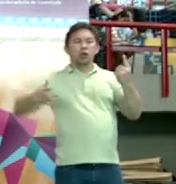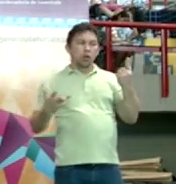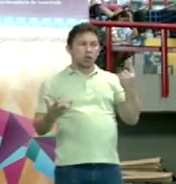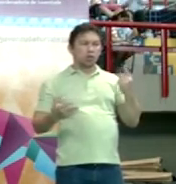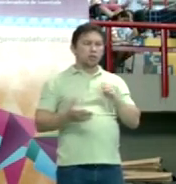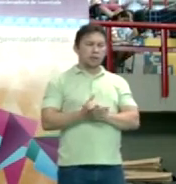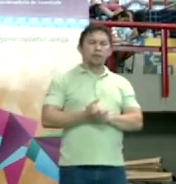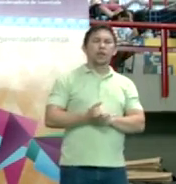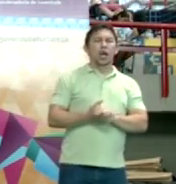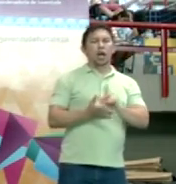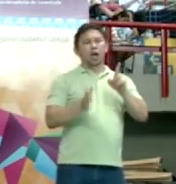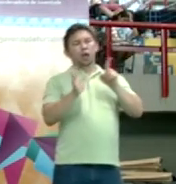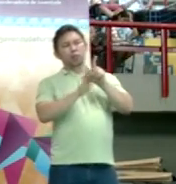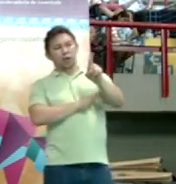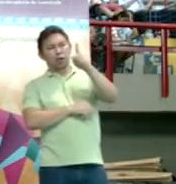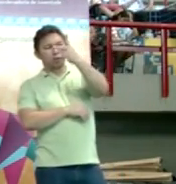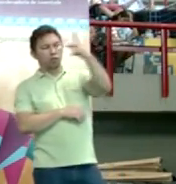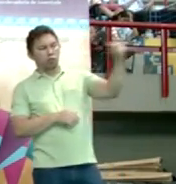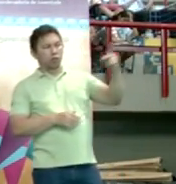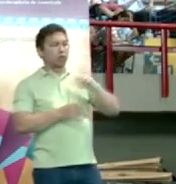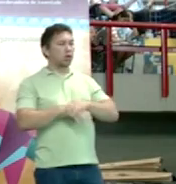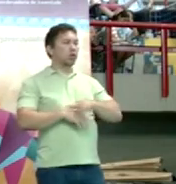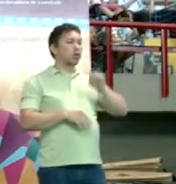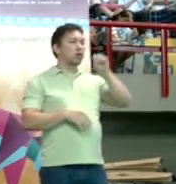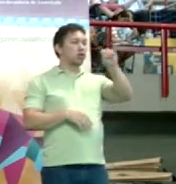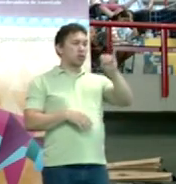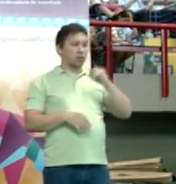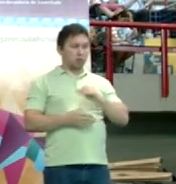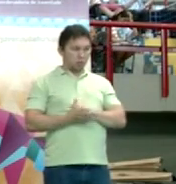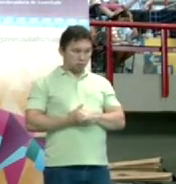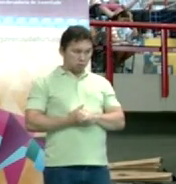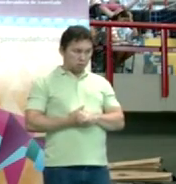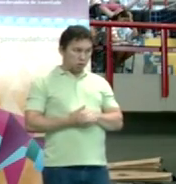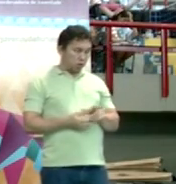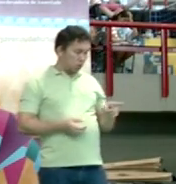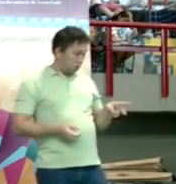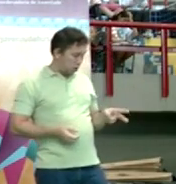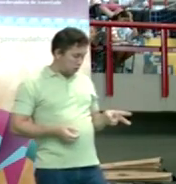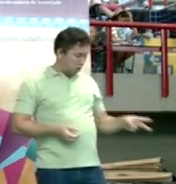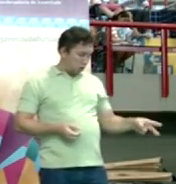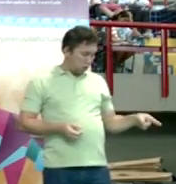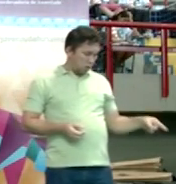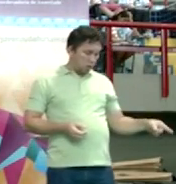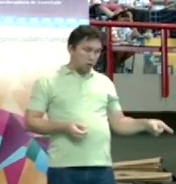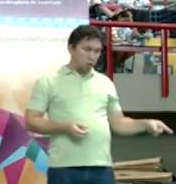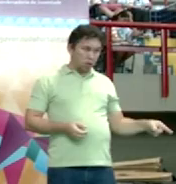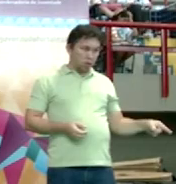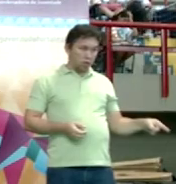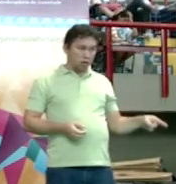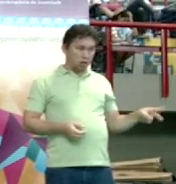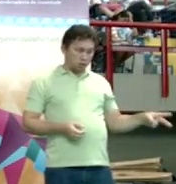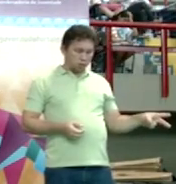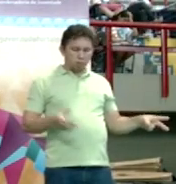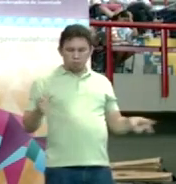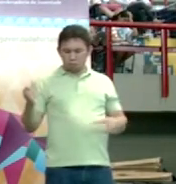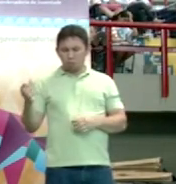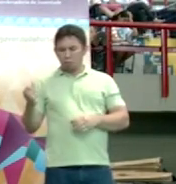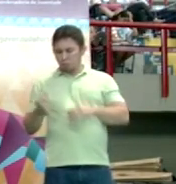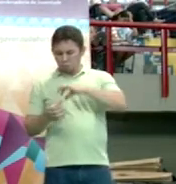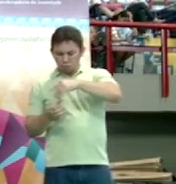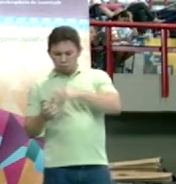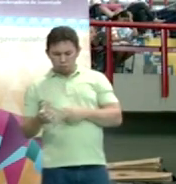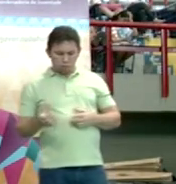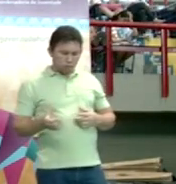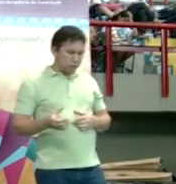Aí eu pergunto para vocês. E se ele pegou essa tomada, pegou a lâmpada,